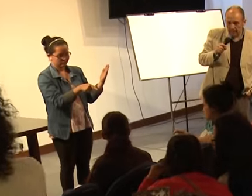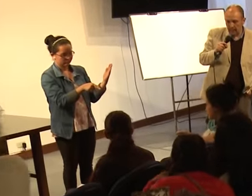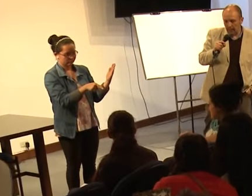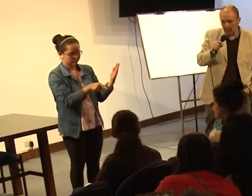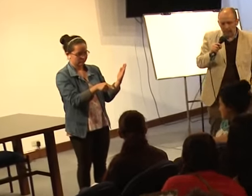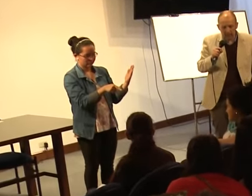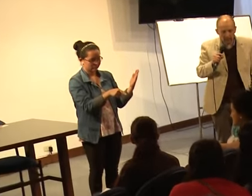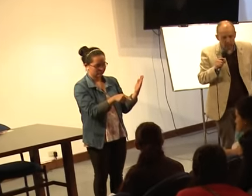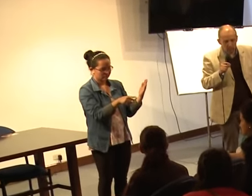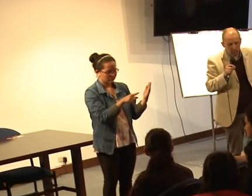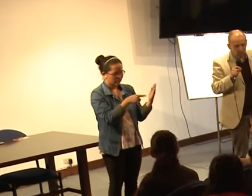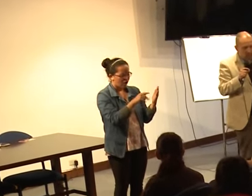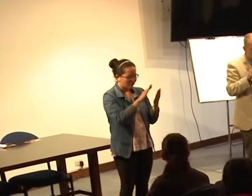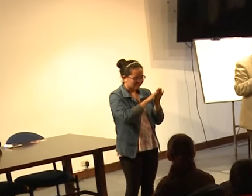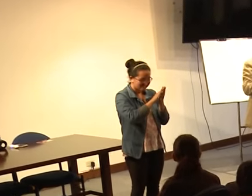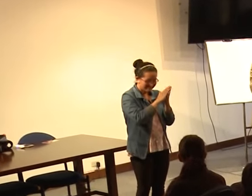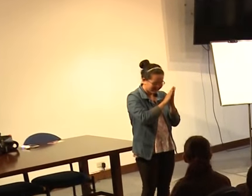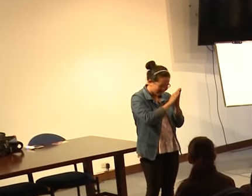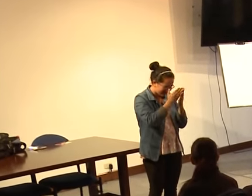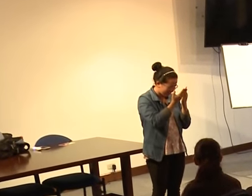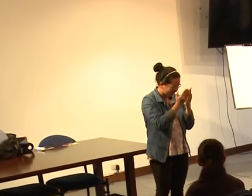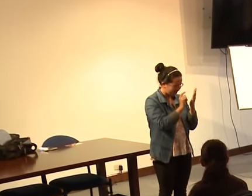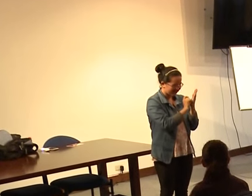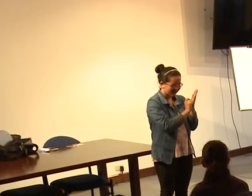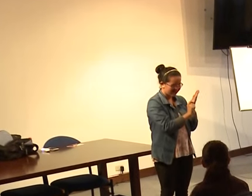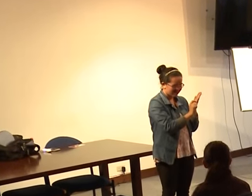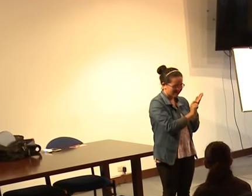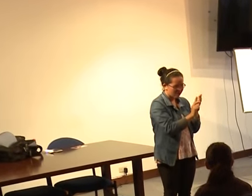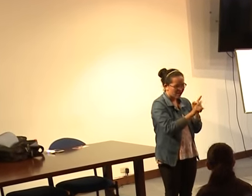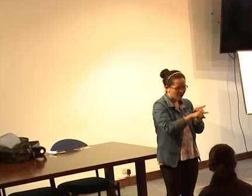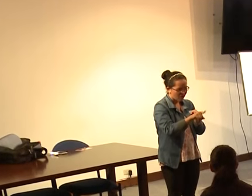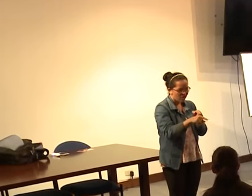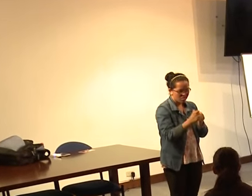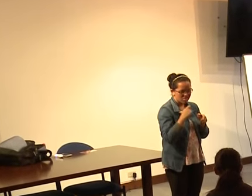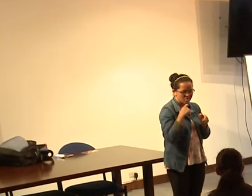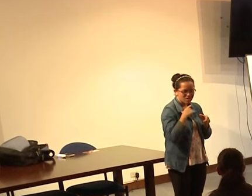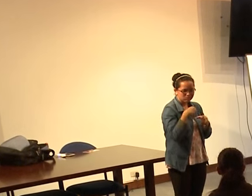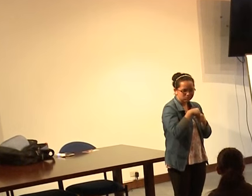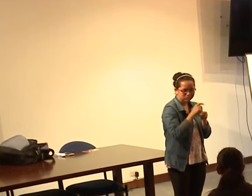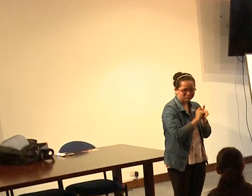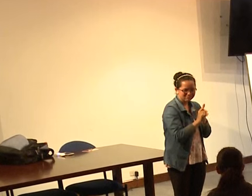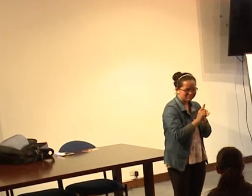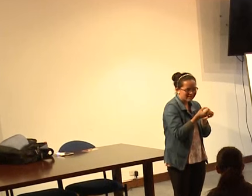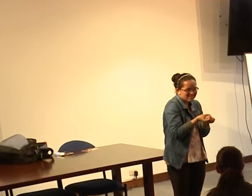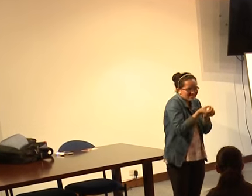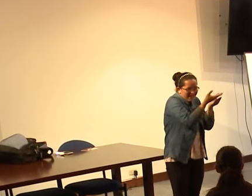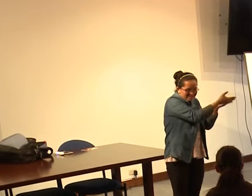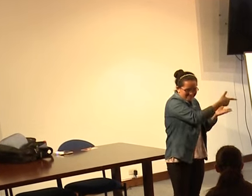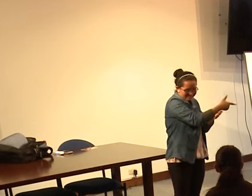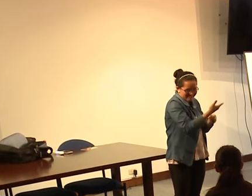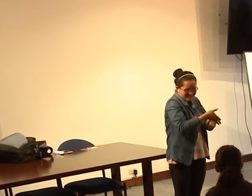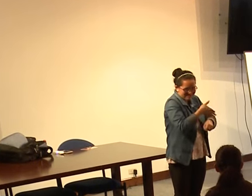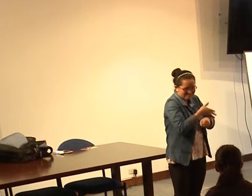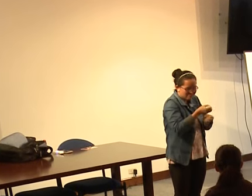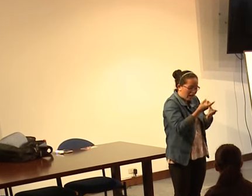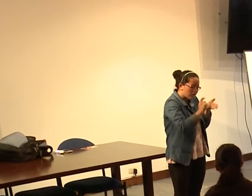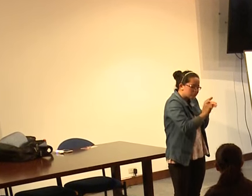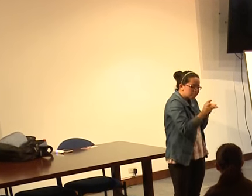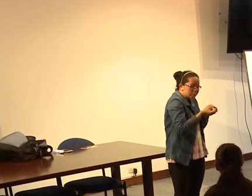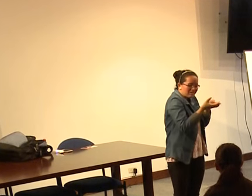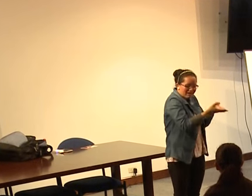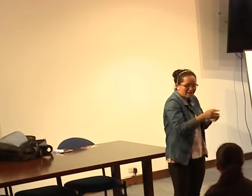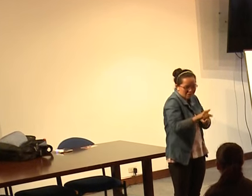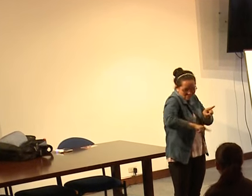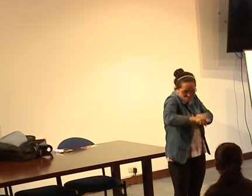Algunas de esas están ahí en la parte de atrás con marca, otras como son postales tienen algún escrito por ahí que me han hecho.